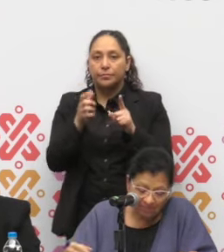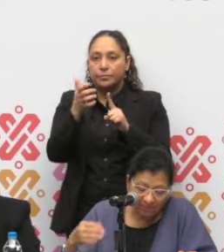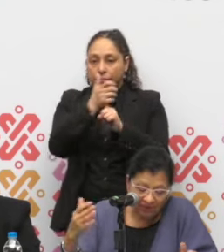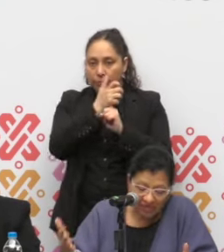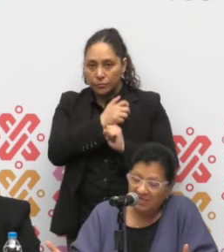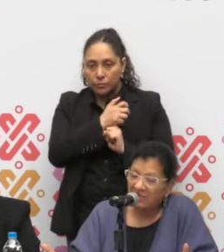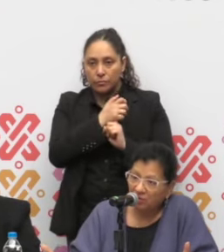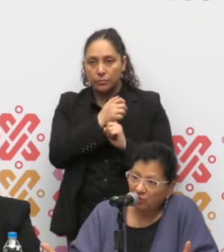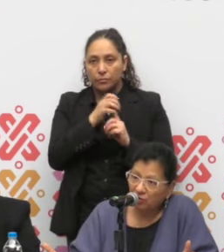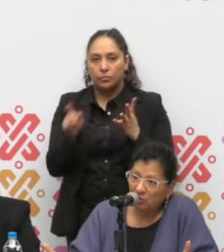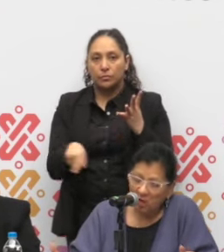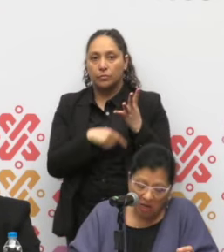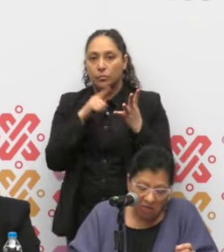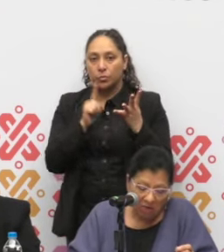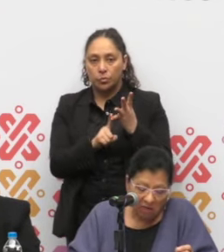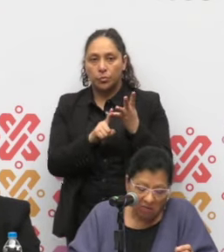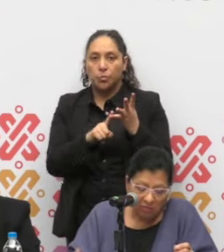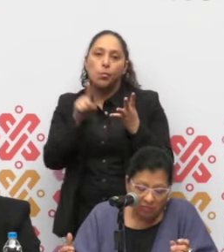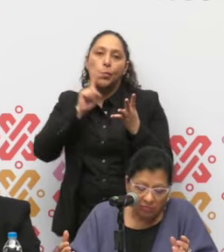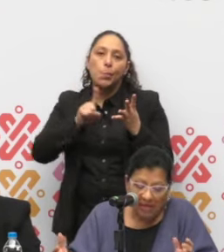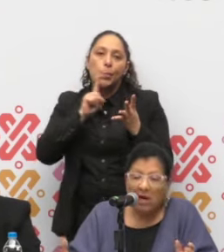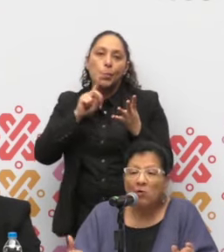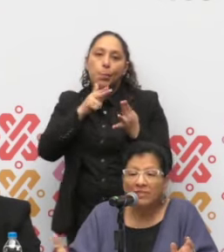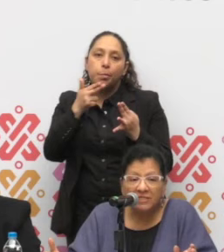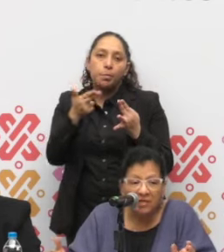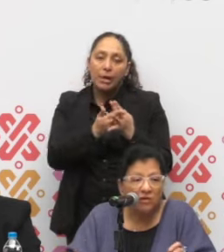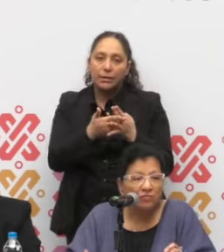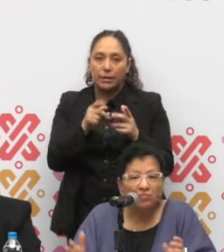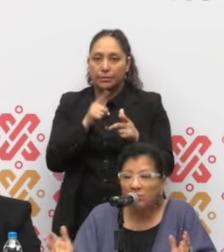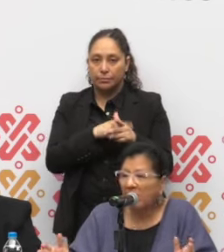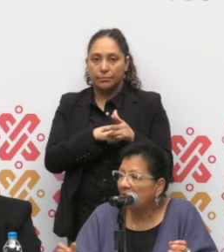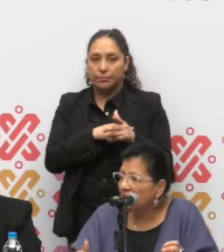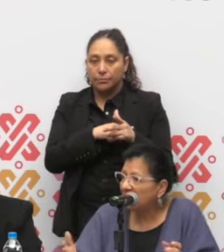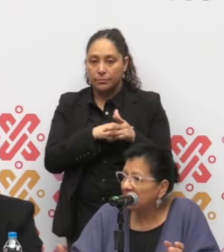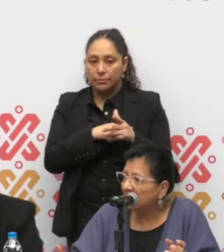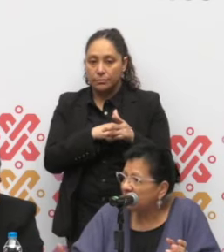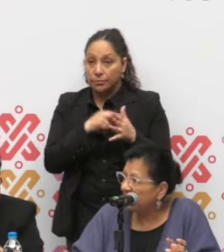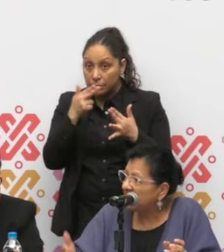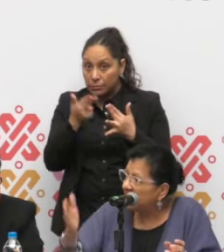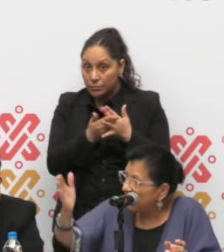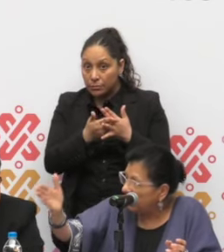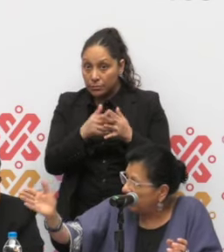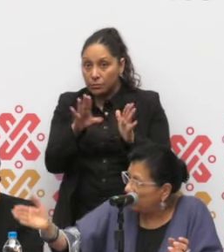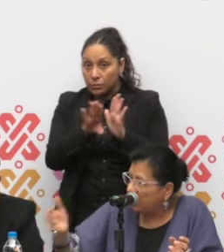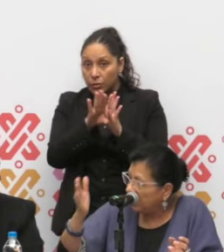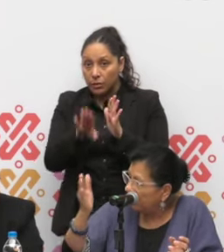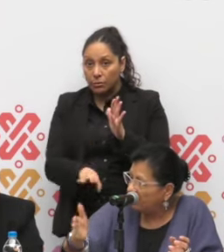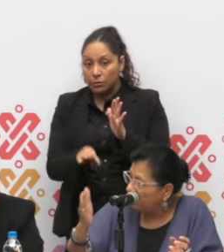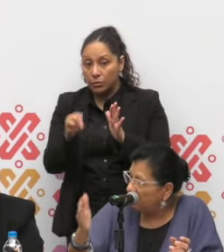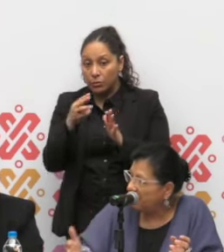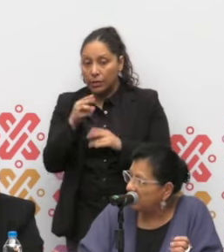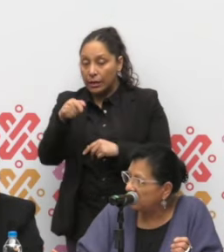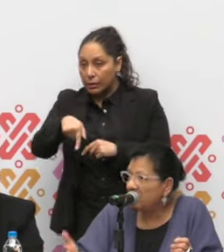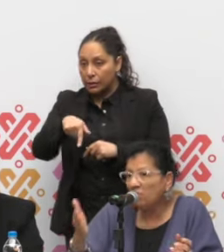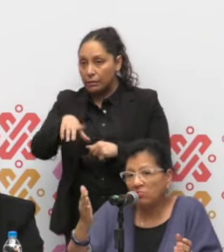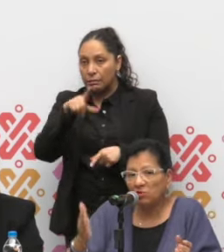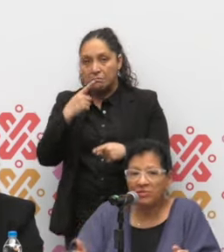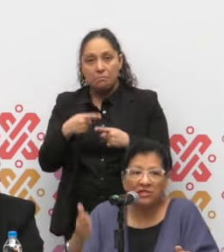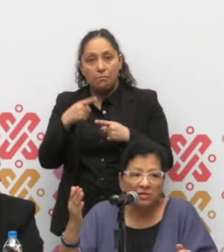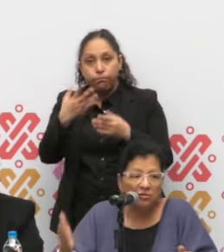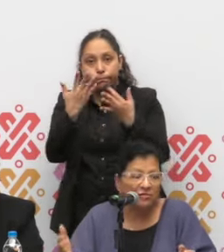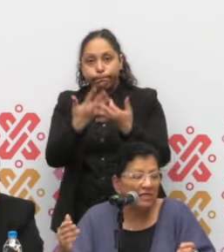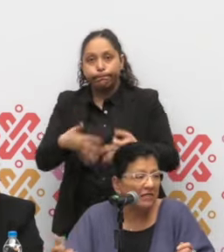de feminicidios, de homicidios, por ejemplo, 313, y aquí el enfoque de género es